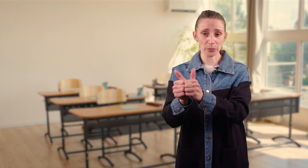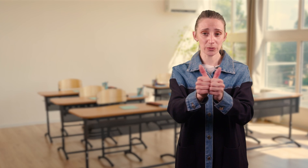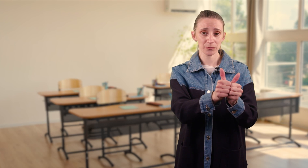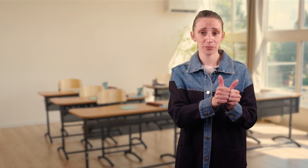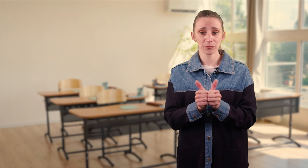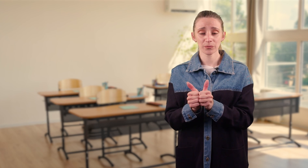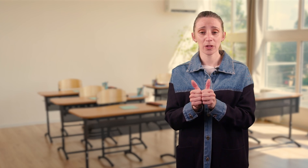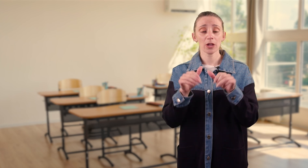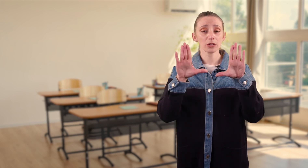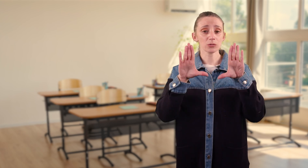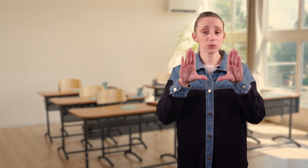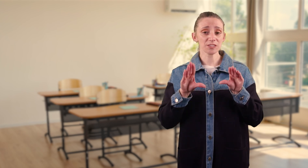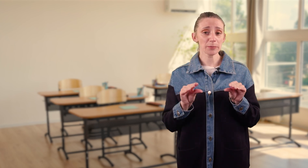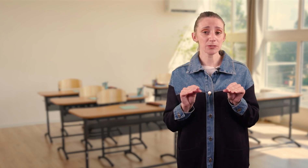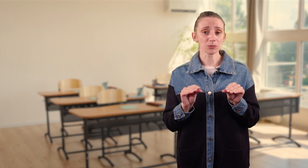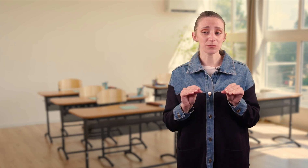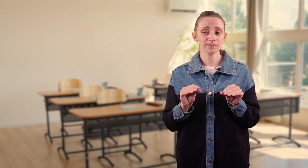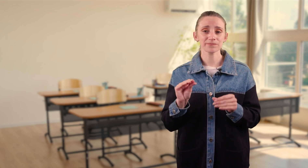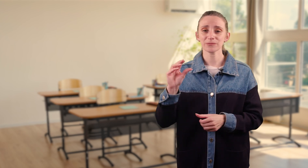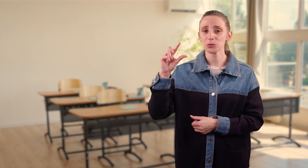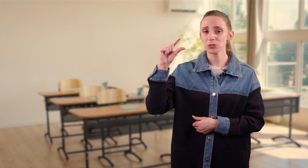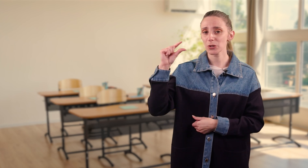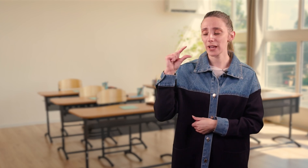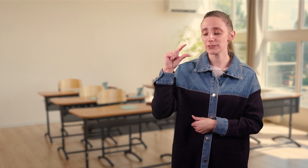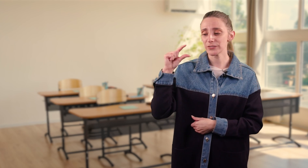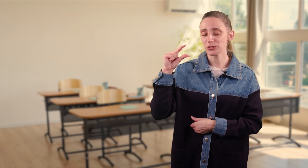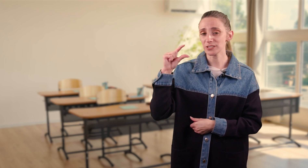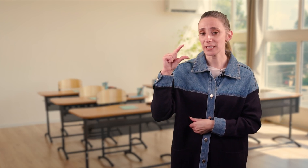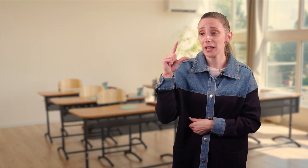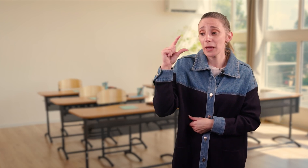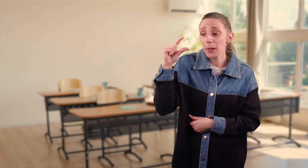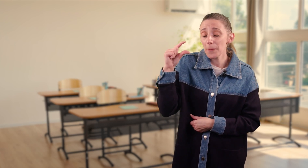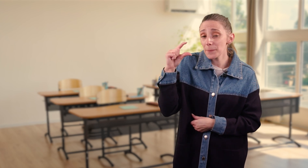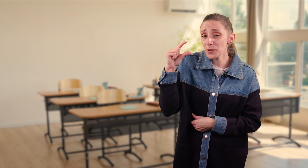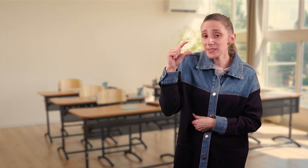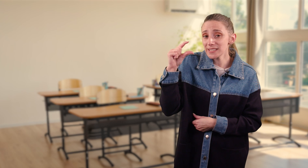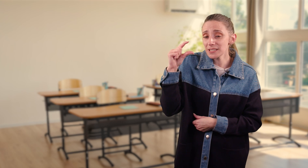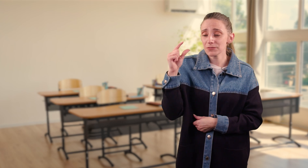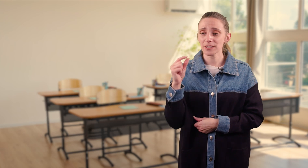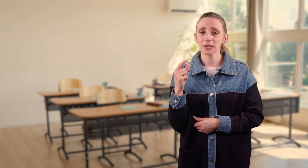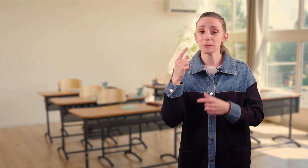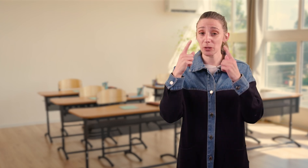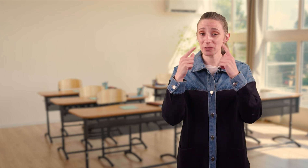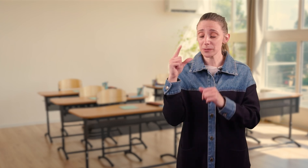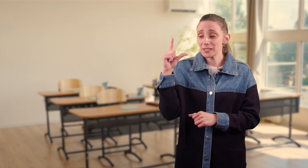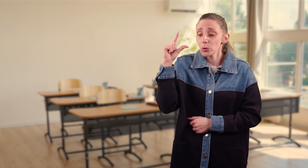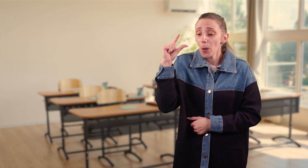ensemble, nous habitons. Je suis sûre que là vous l'avez deviné. Petit, vous voyez en même temps mon expression,